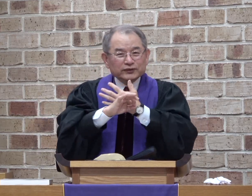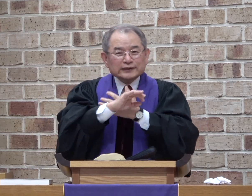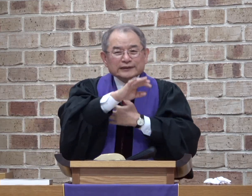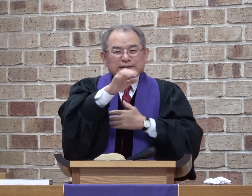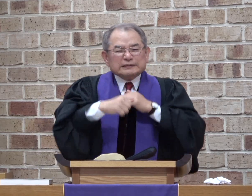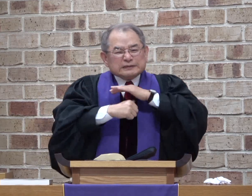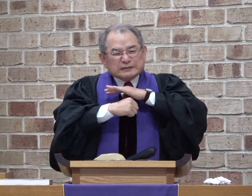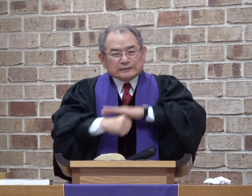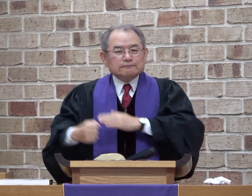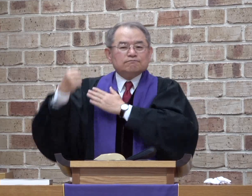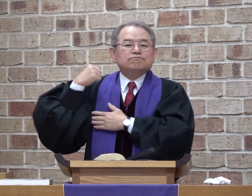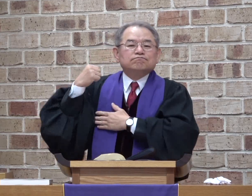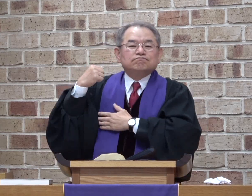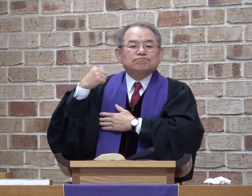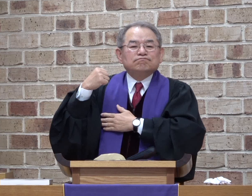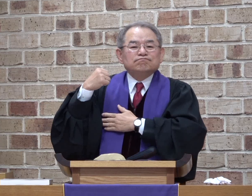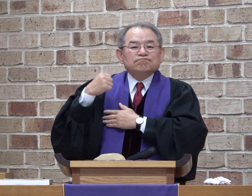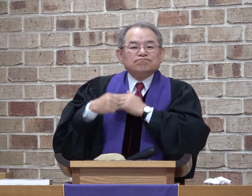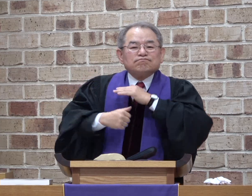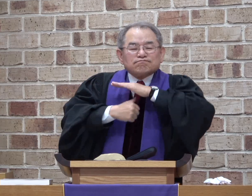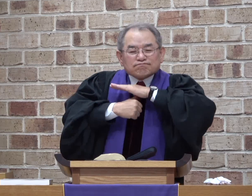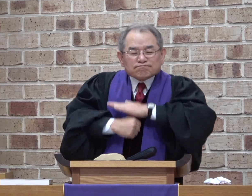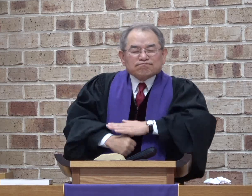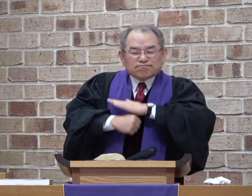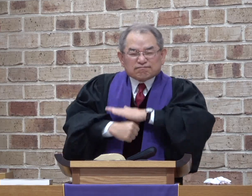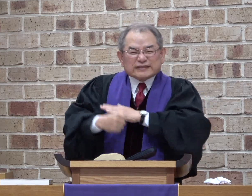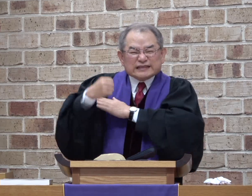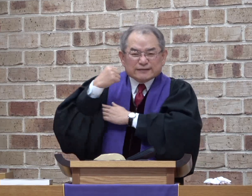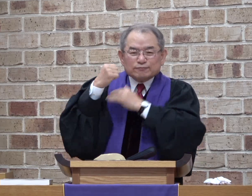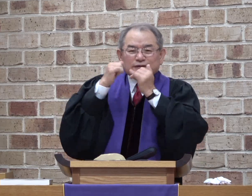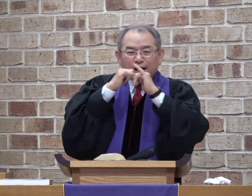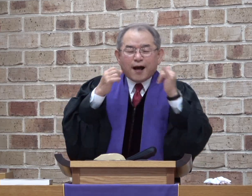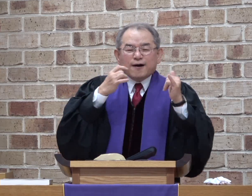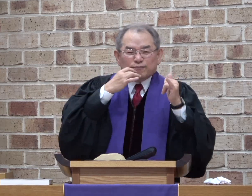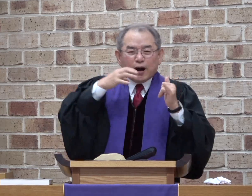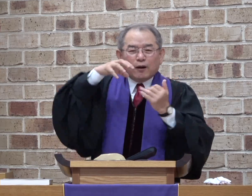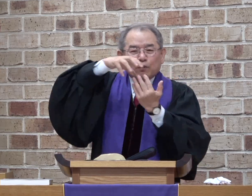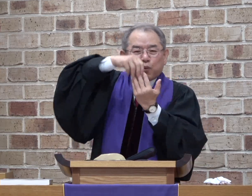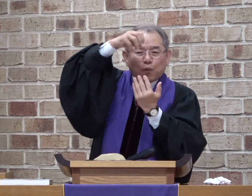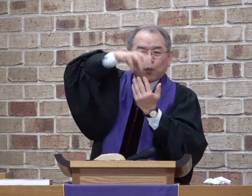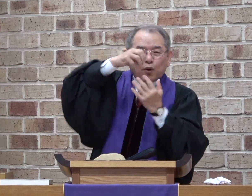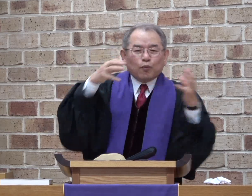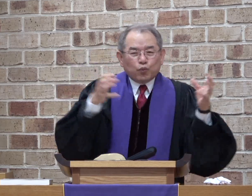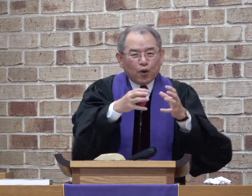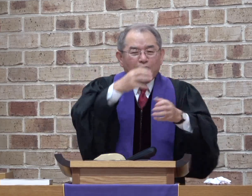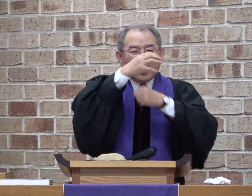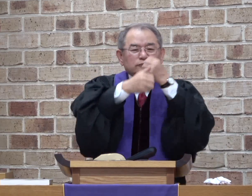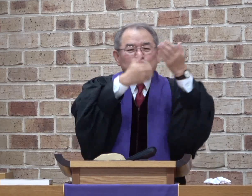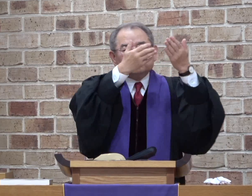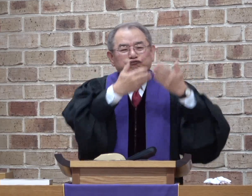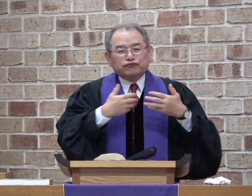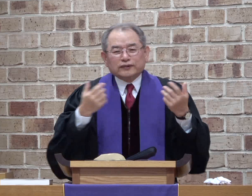아주 인내심이 많습니다. 인내심이 많은 사람들이 모였습니다. 하나님께서